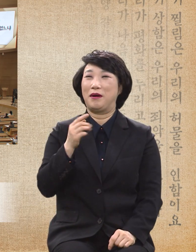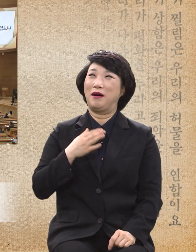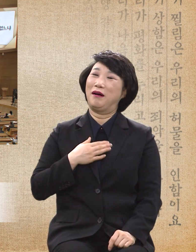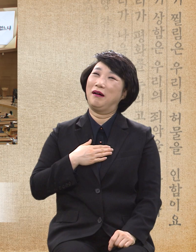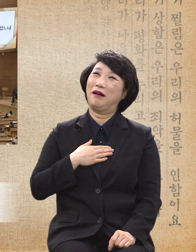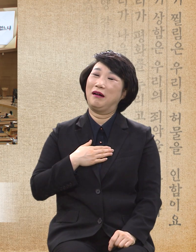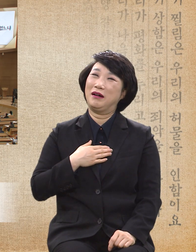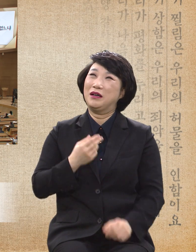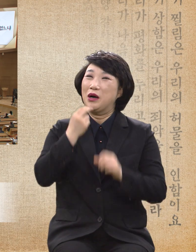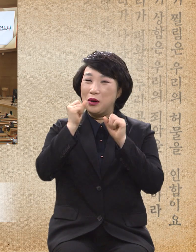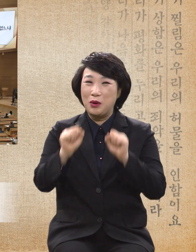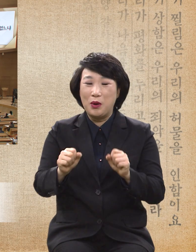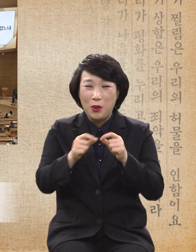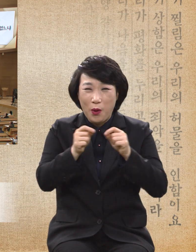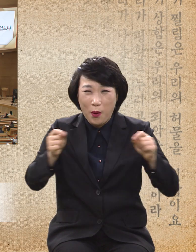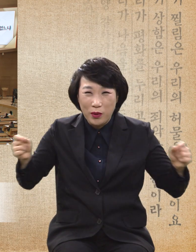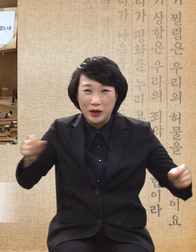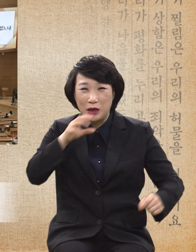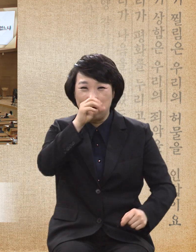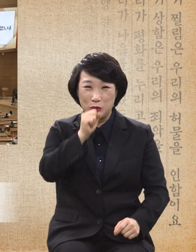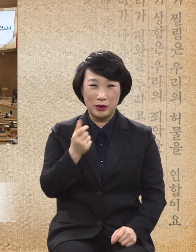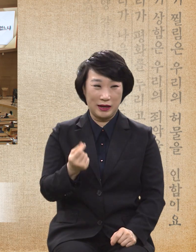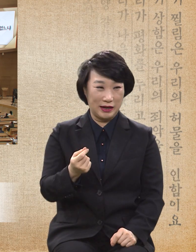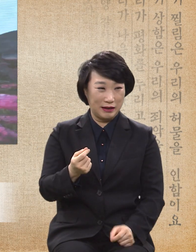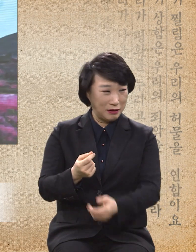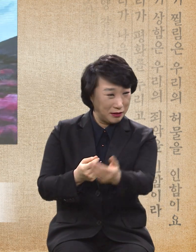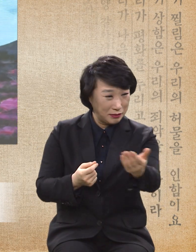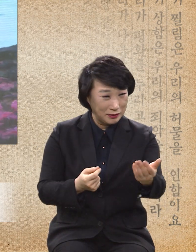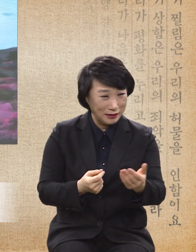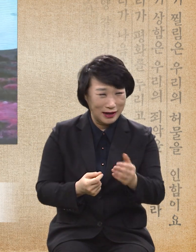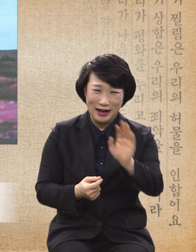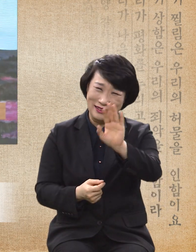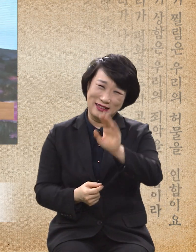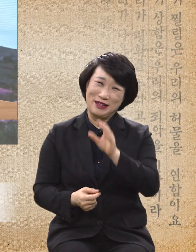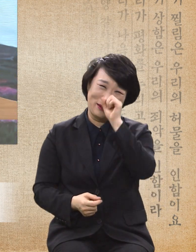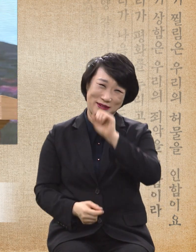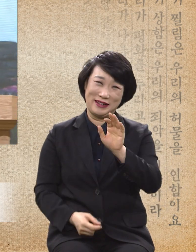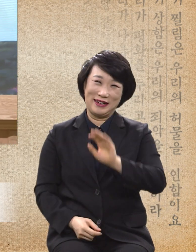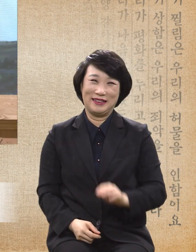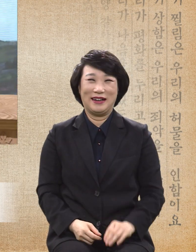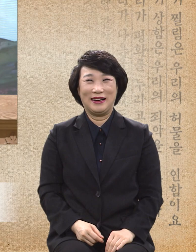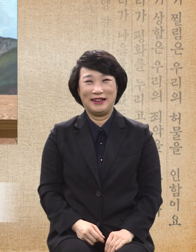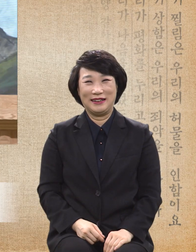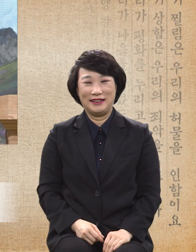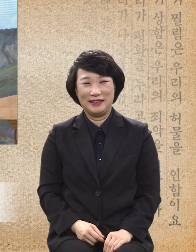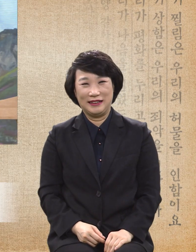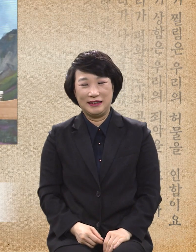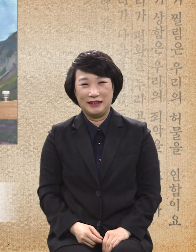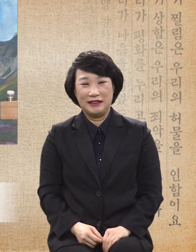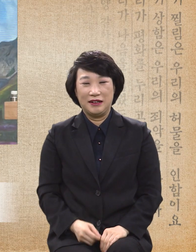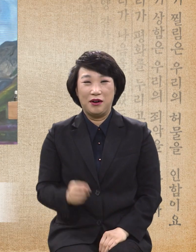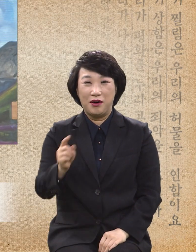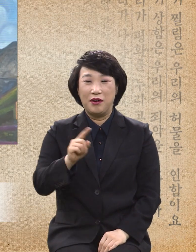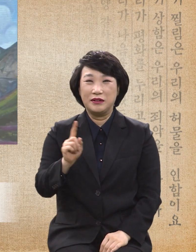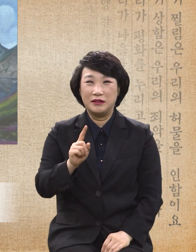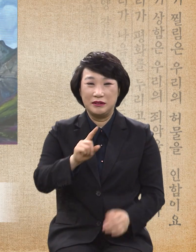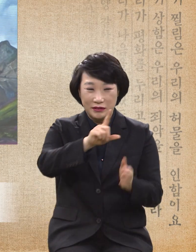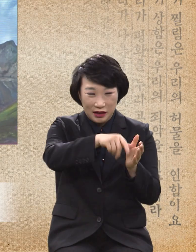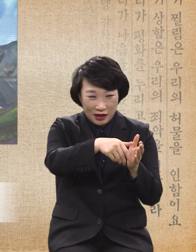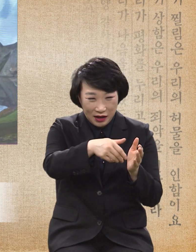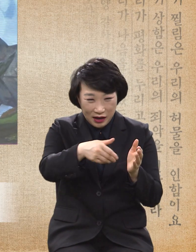오래 사는 것이 굉장히 좋은 것 같아도 여러분 잘 봐. 어느